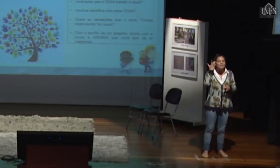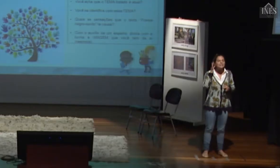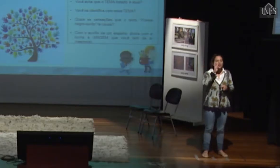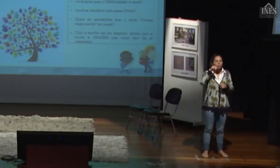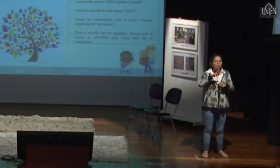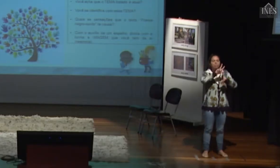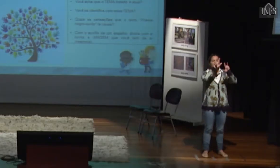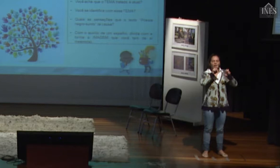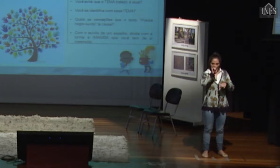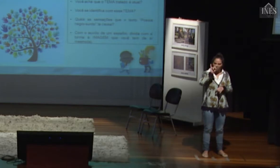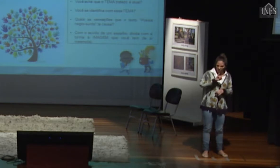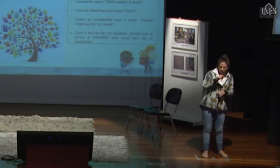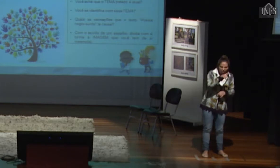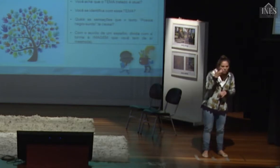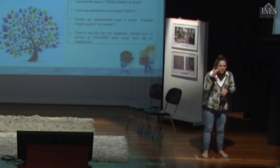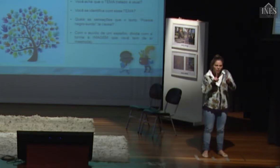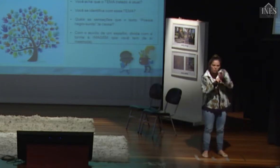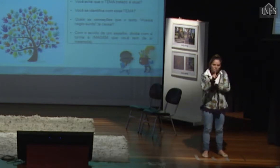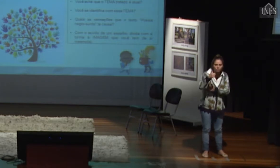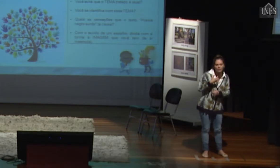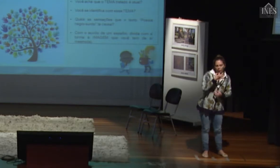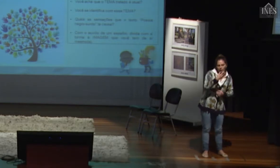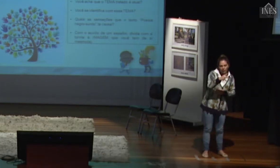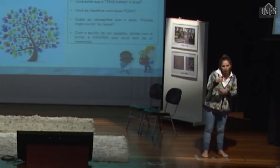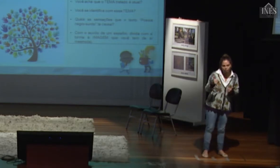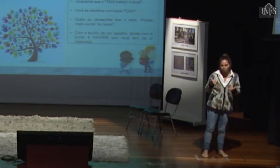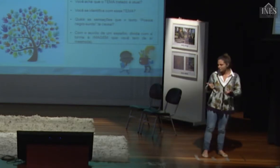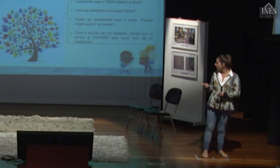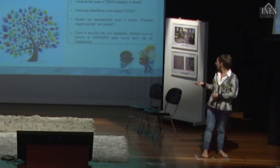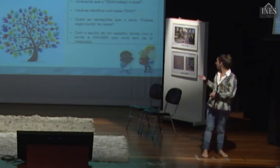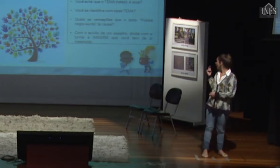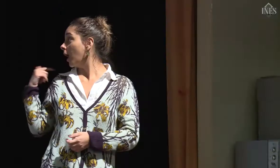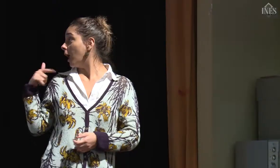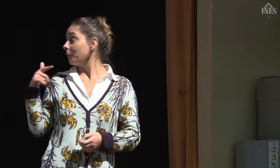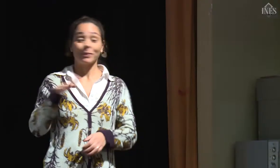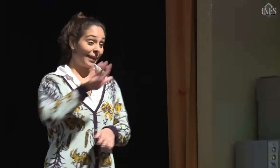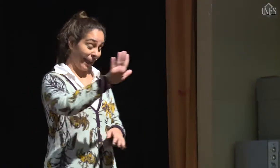poesia? Vocês acham que esse tema é importante? E eu perguntava a opinião deles e também falava da